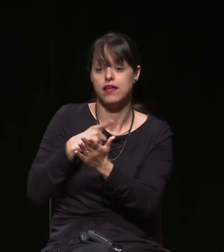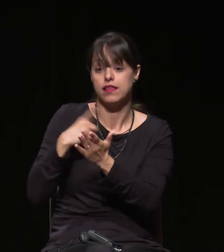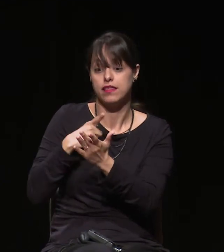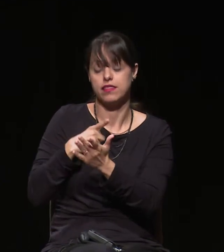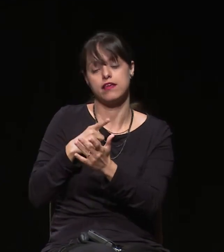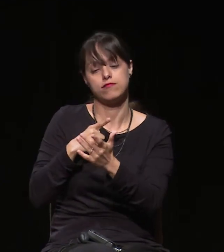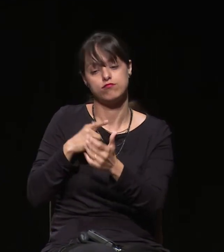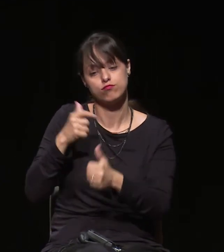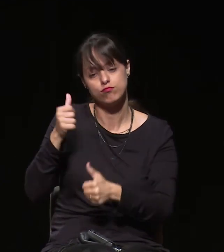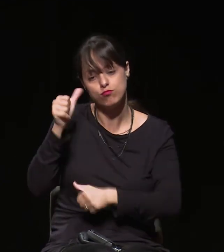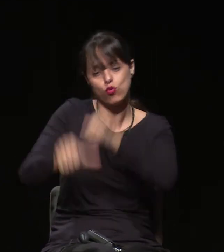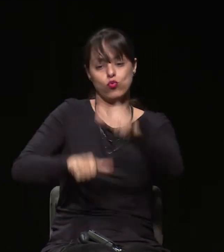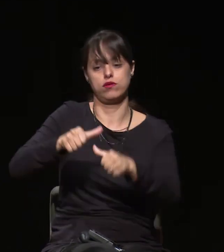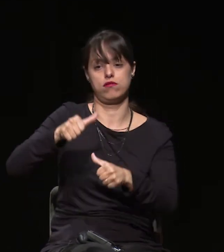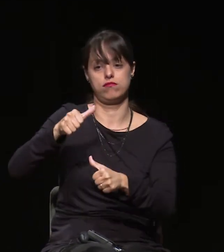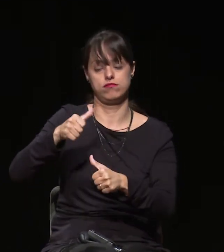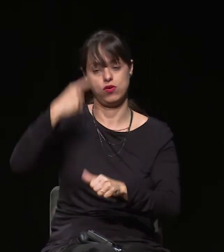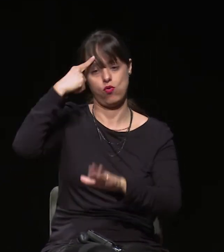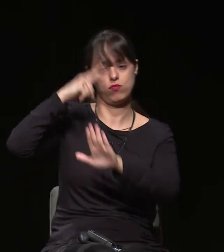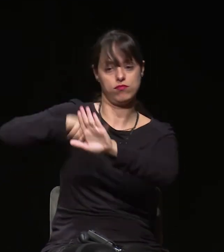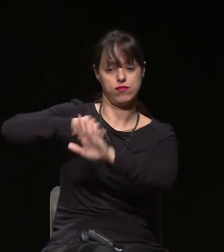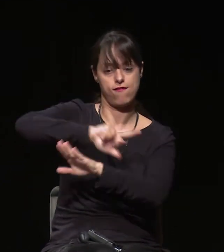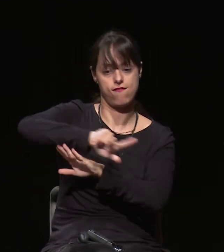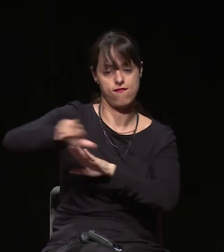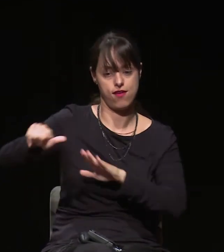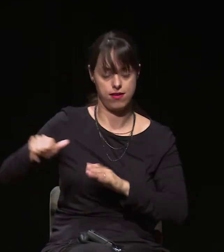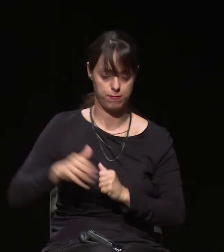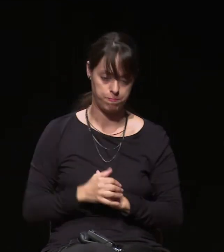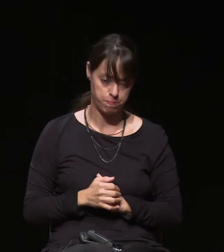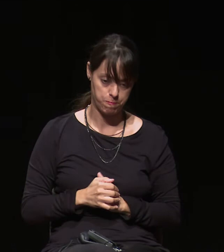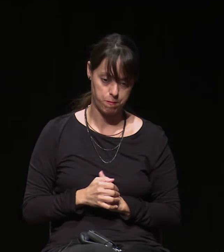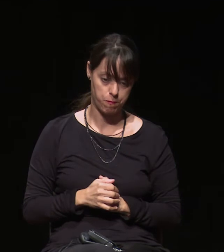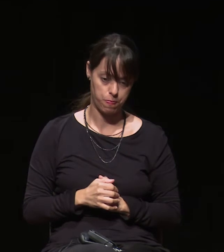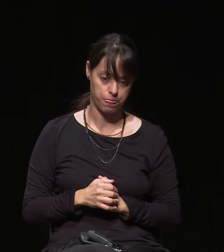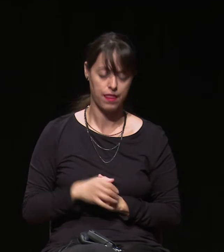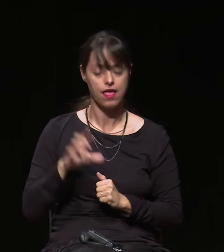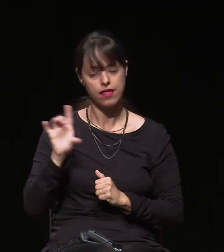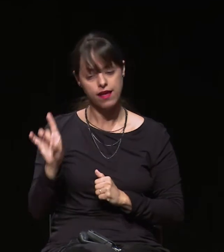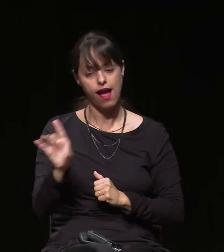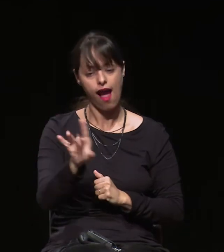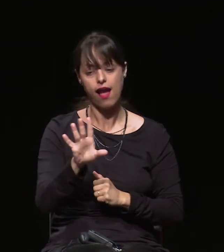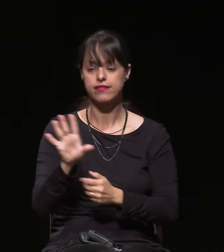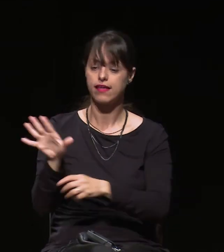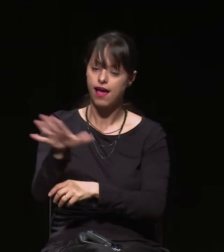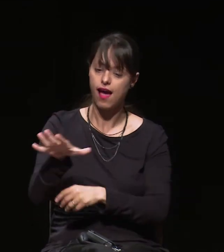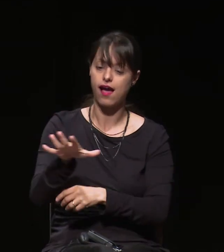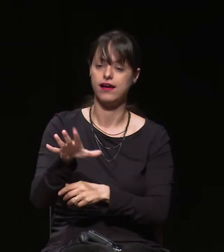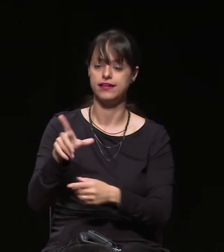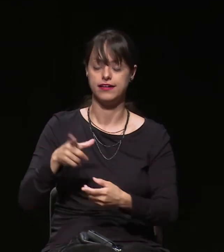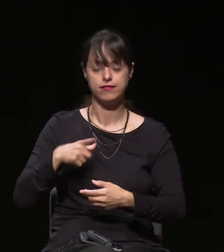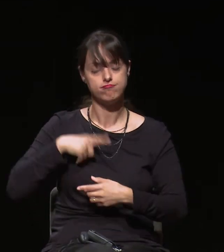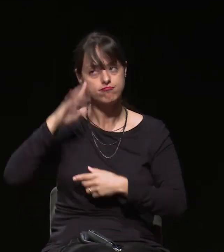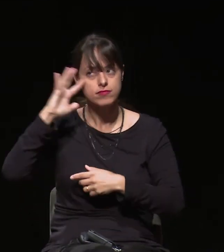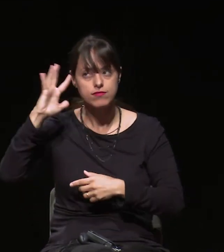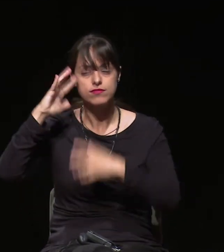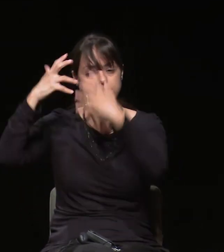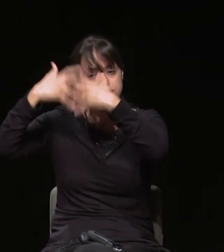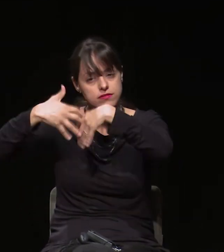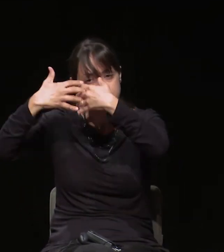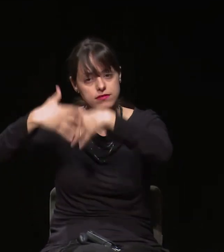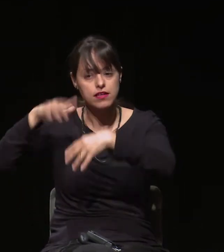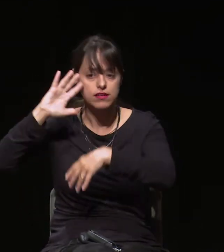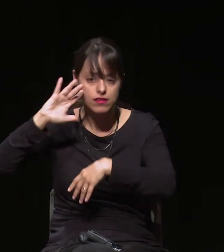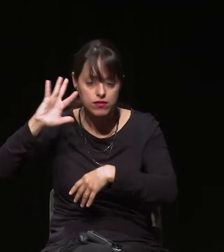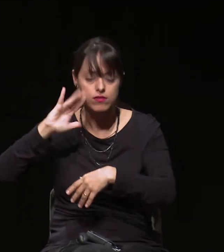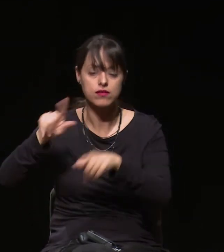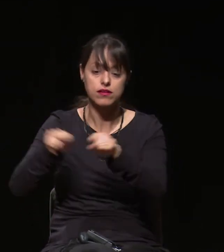do pensamento. Cada uma dessas novas áreas de pesquisa, de reflexão e de criação artística representam novos campos